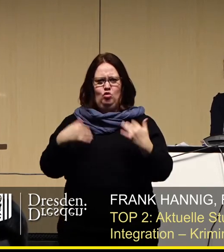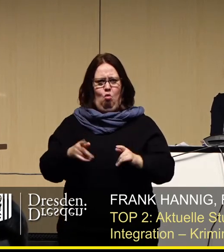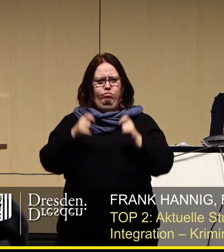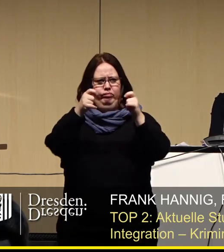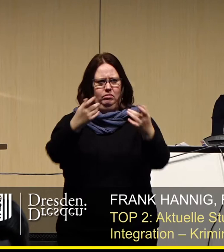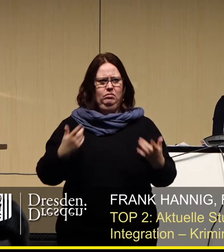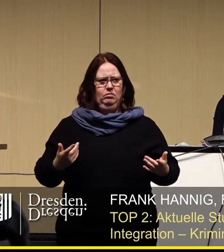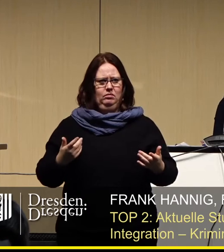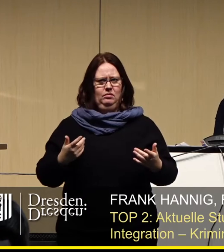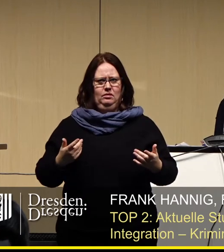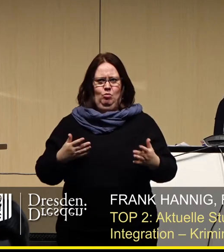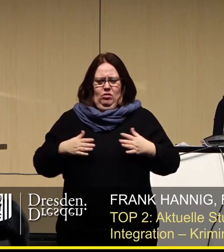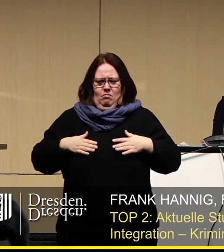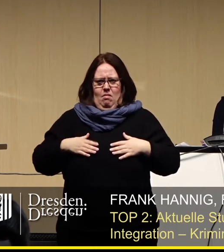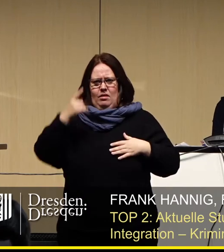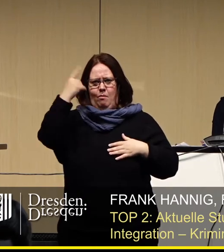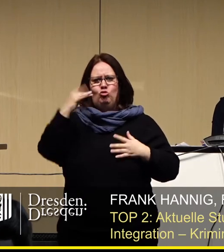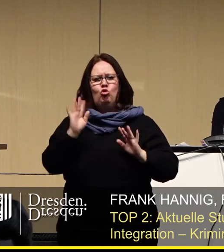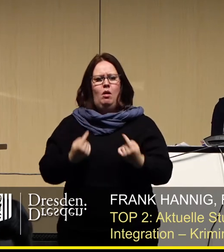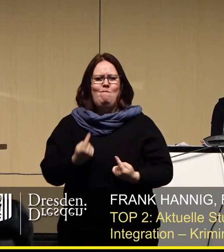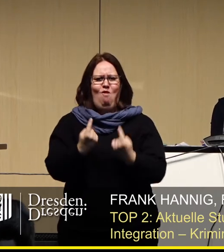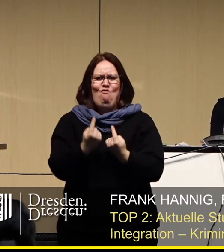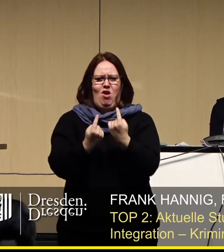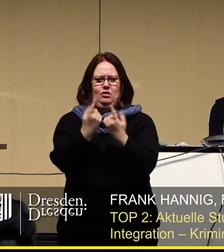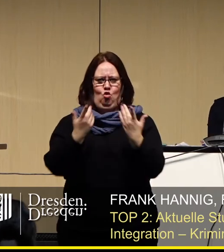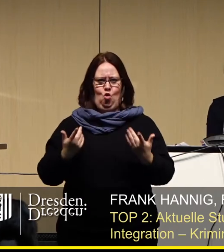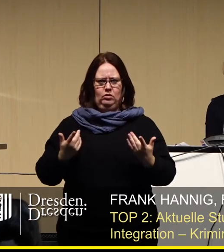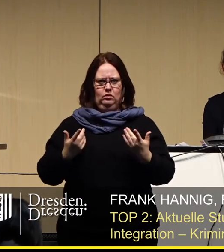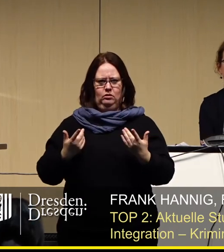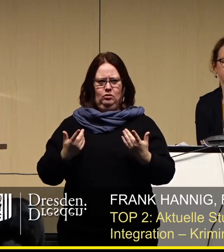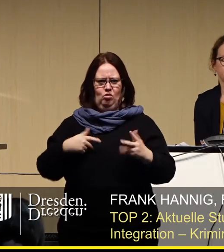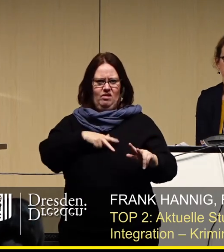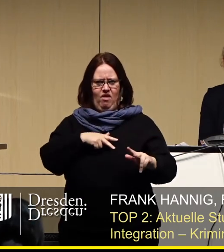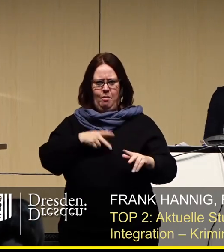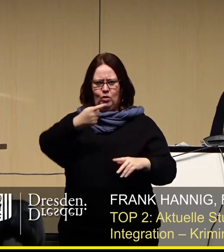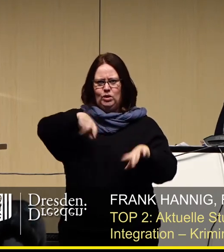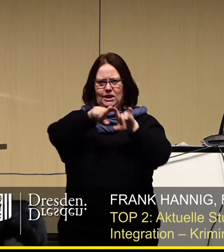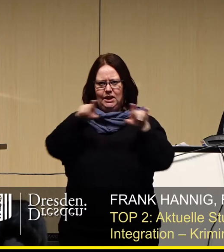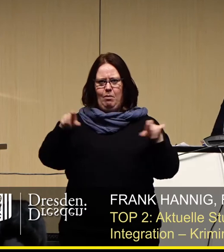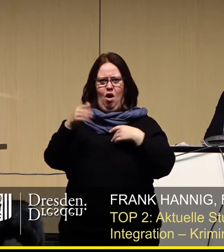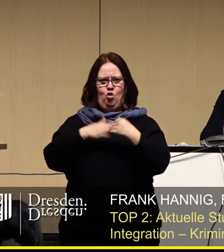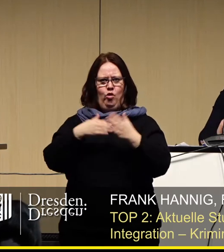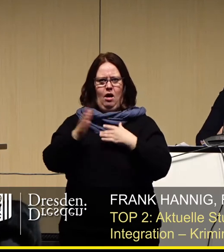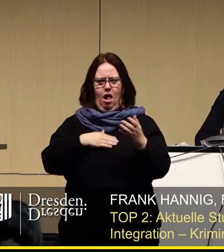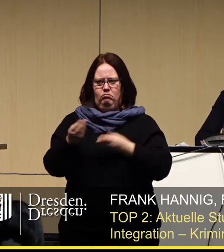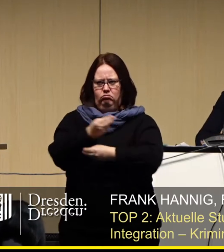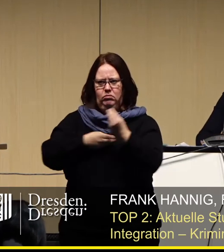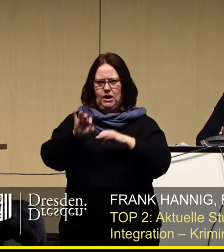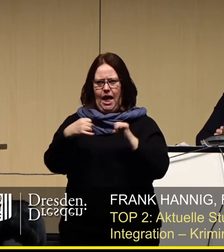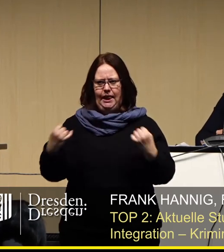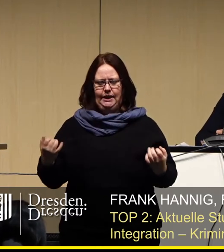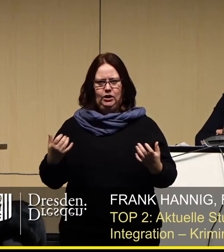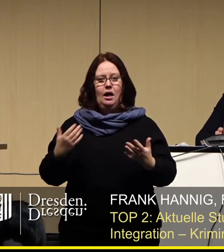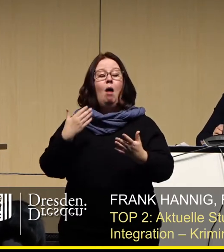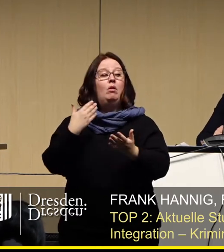stellen. Das ist in meinen Augen schon eine Provokation und es führt nicht unbedingt dazu, dass wir uns mit dem Thema sachlich beschäftigen. Genau